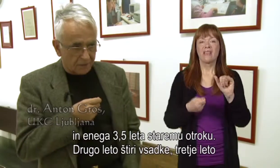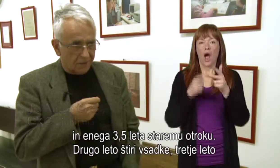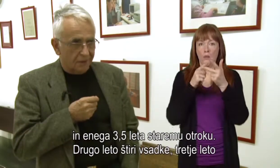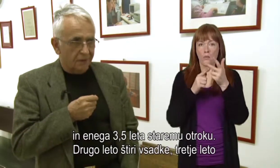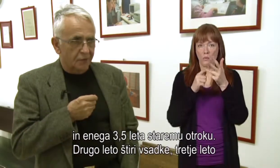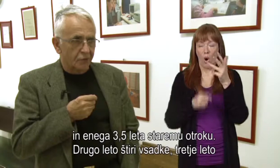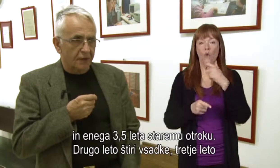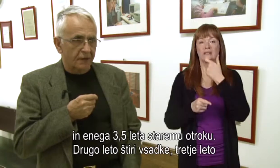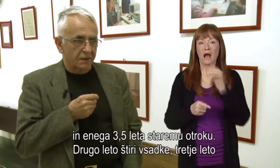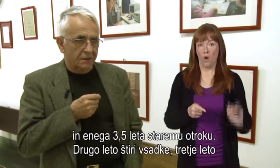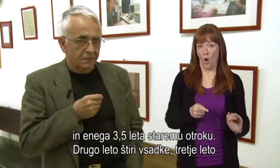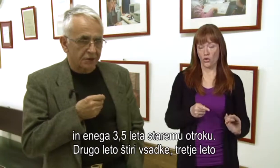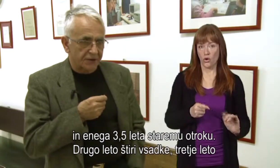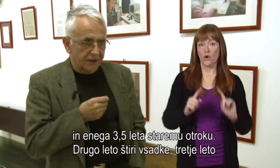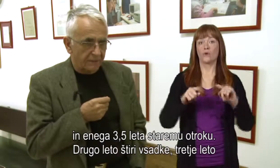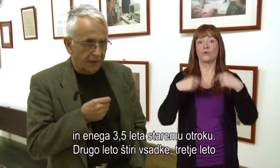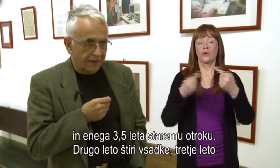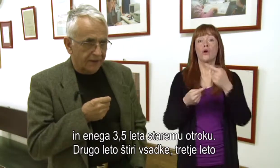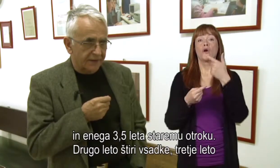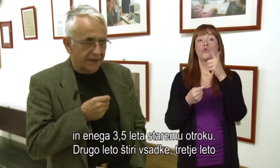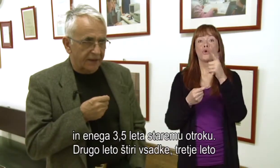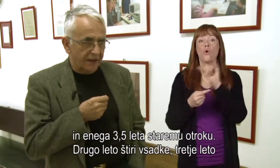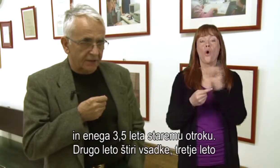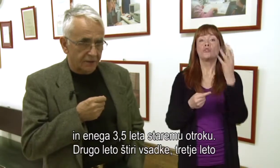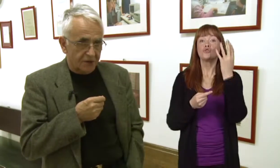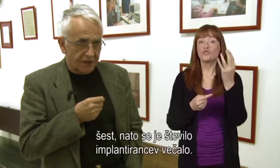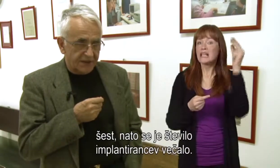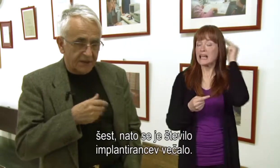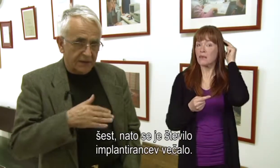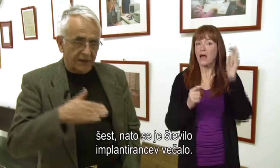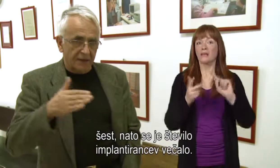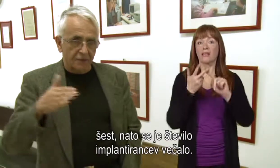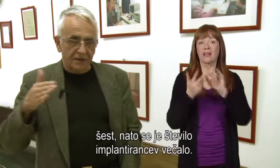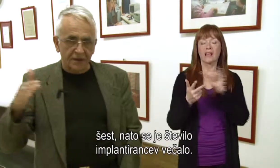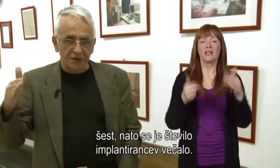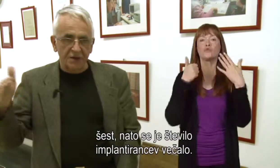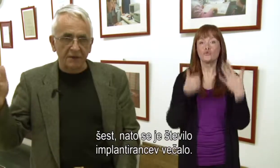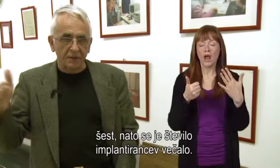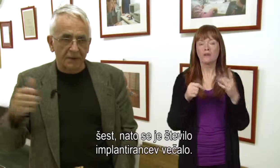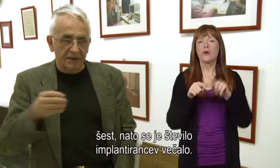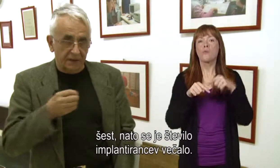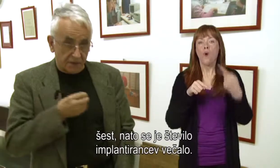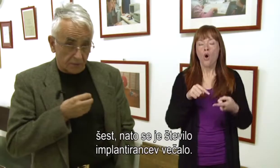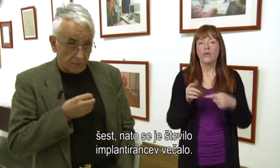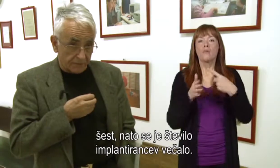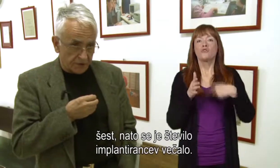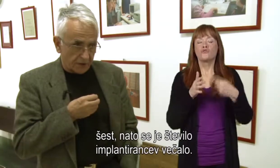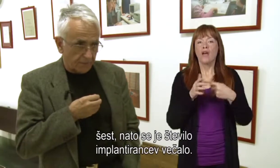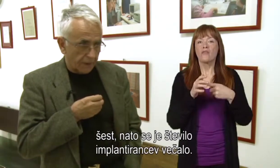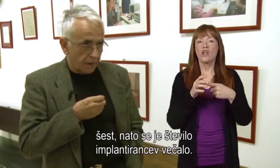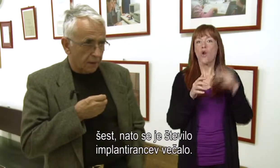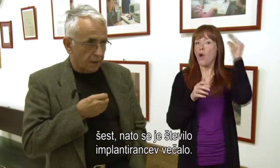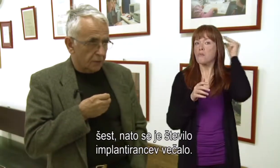otroku. Drugo leto 4 implante, tretje leto 6 in nato se je število implantirancev